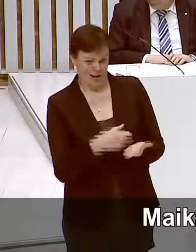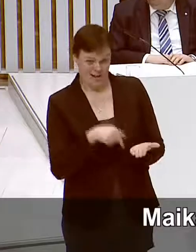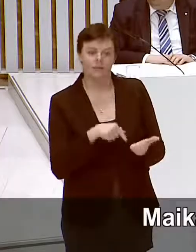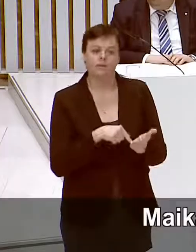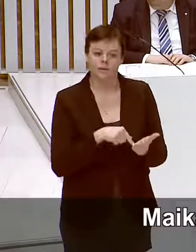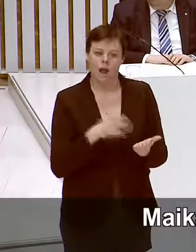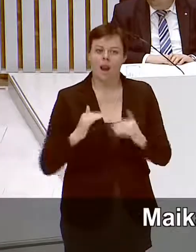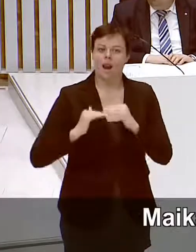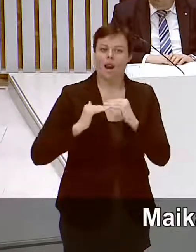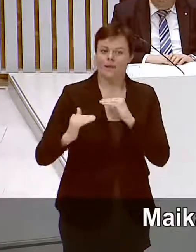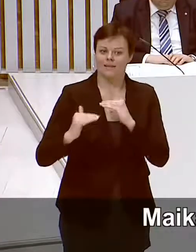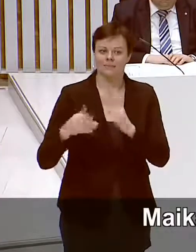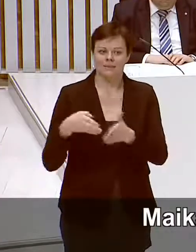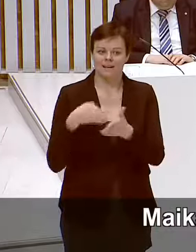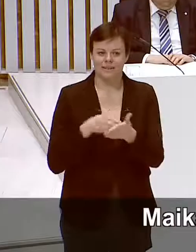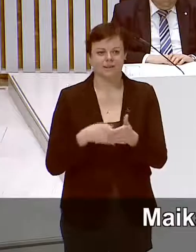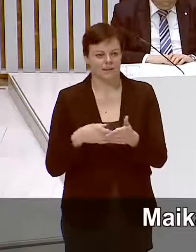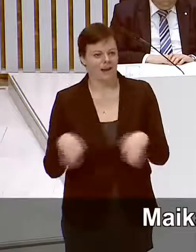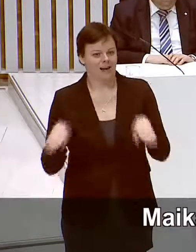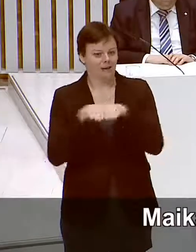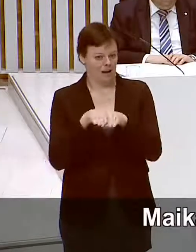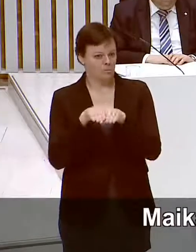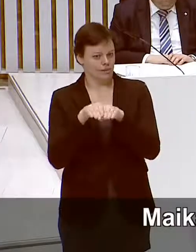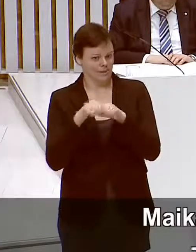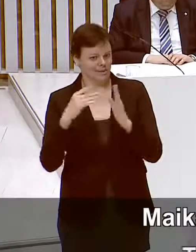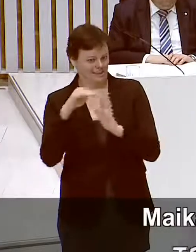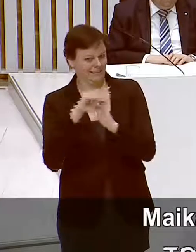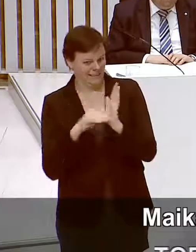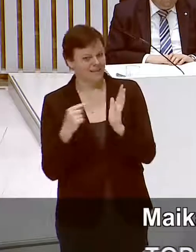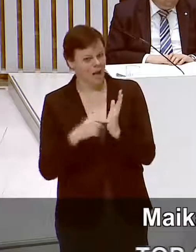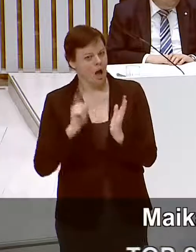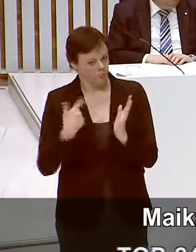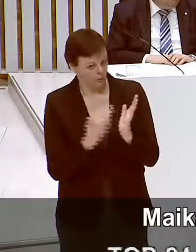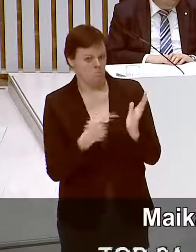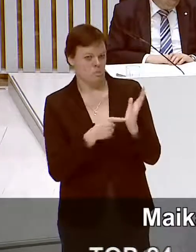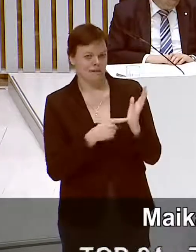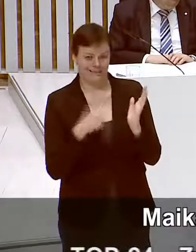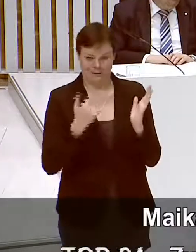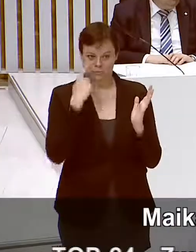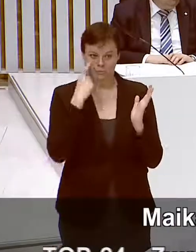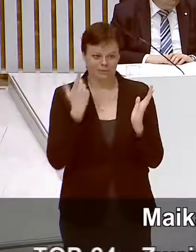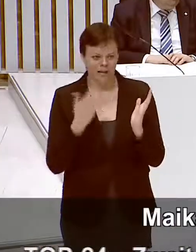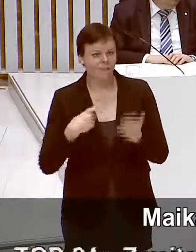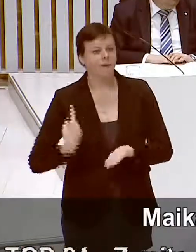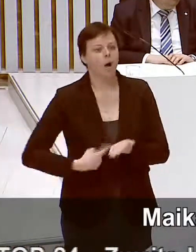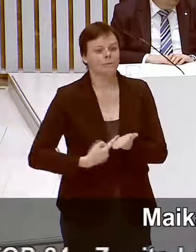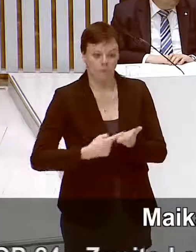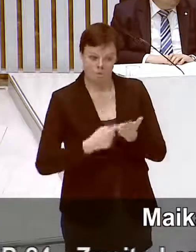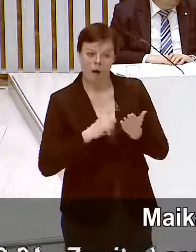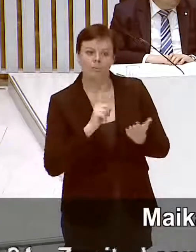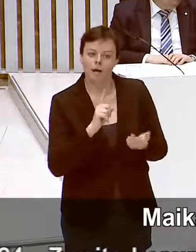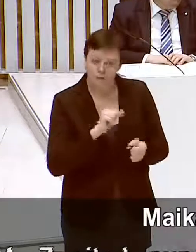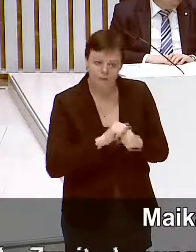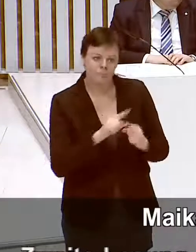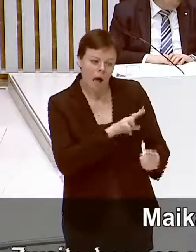Landesbehindertengleichstellungsgesetz an. Digitalisierung ist zwar im ersten Moment eine Herausforderung, auch in ihrer Anpassung